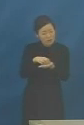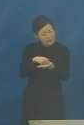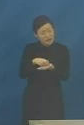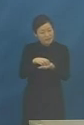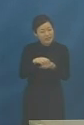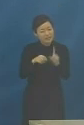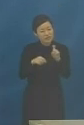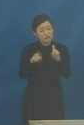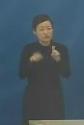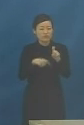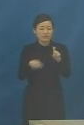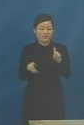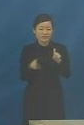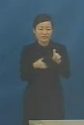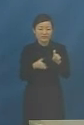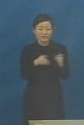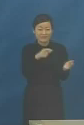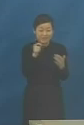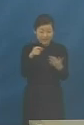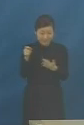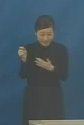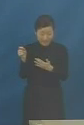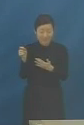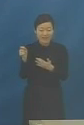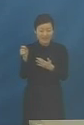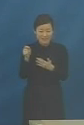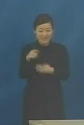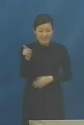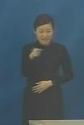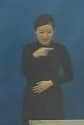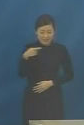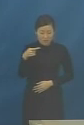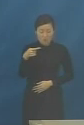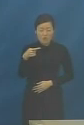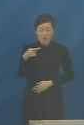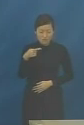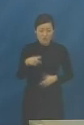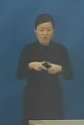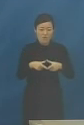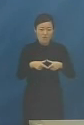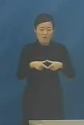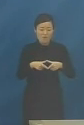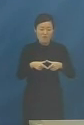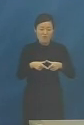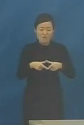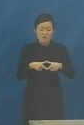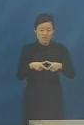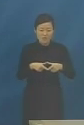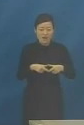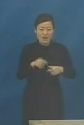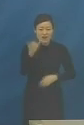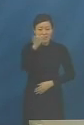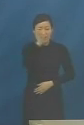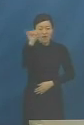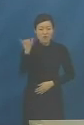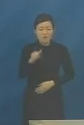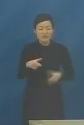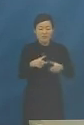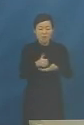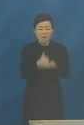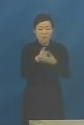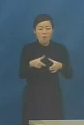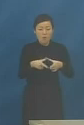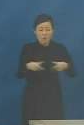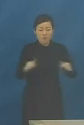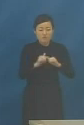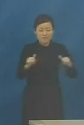鳥取あ良いの王国の第1号の国民に登録を致します国民登録を致します